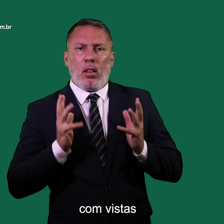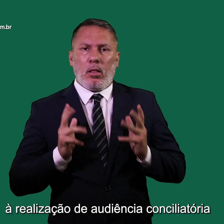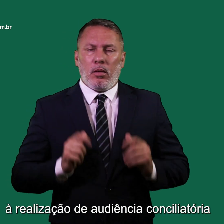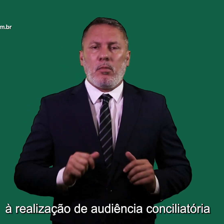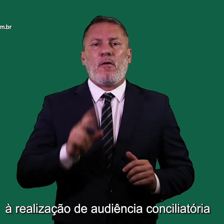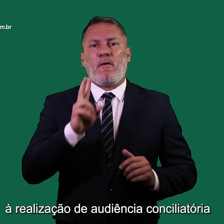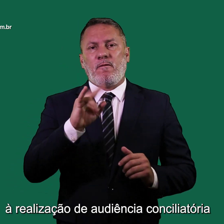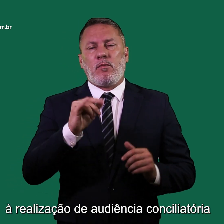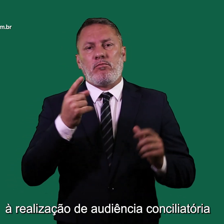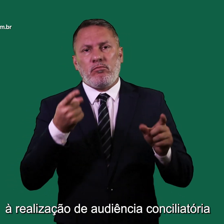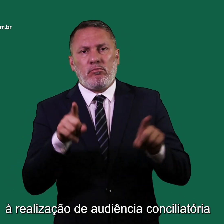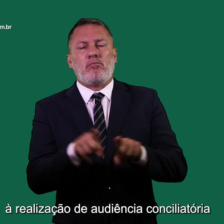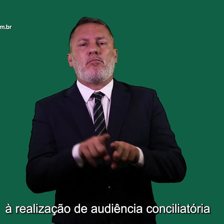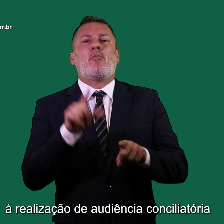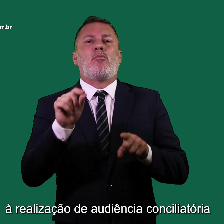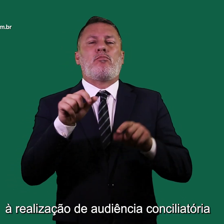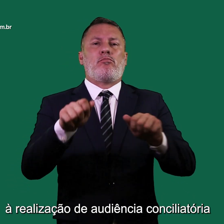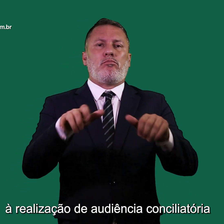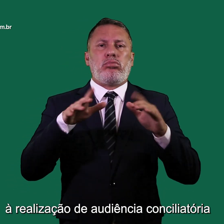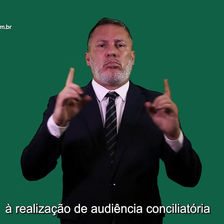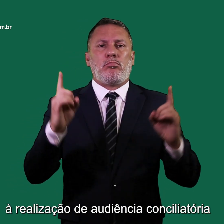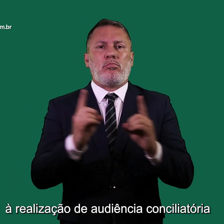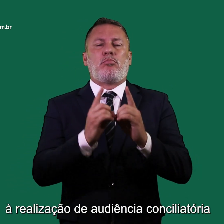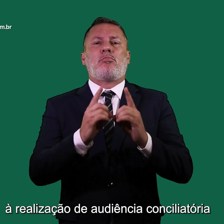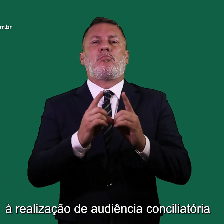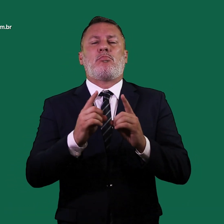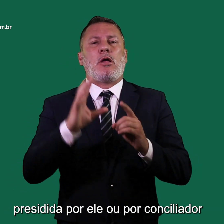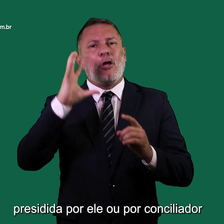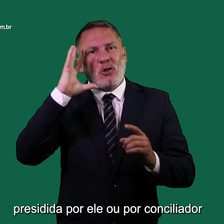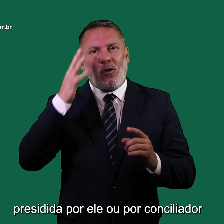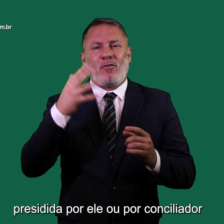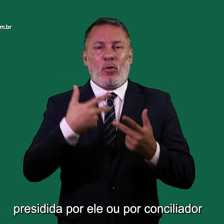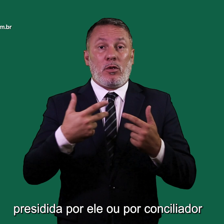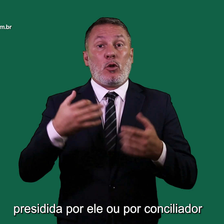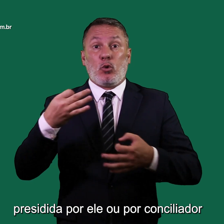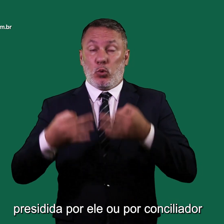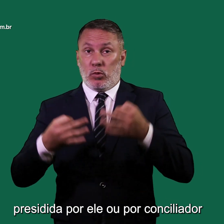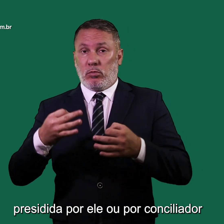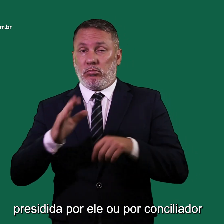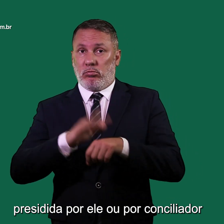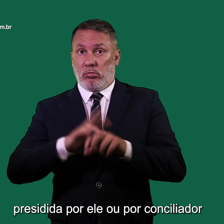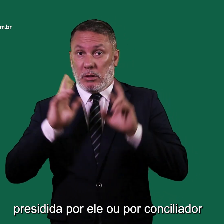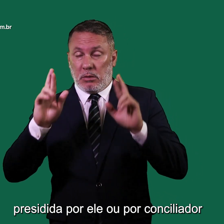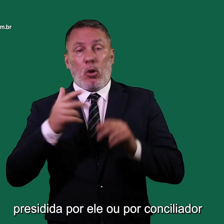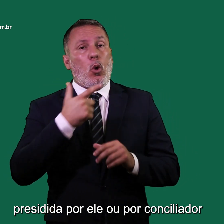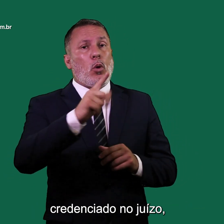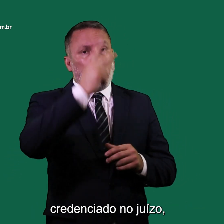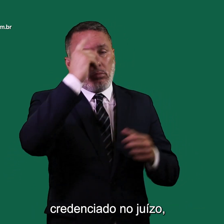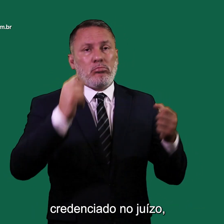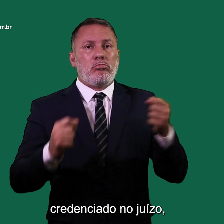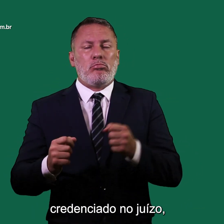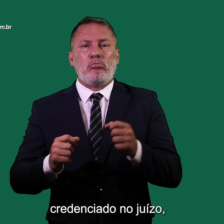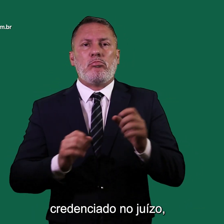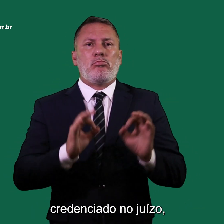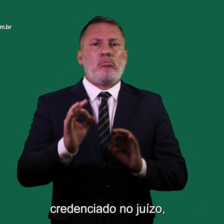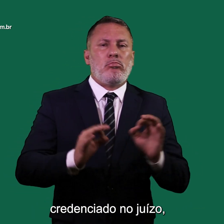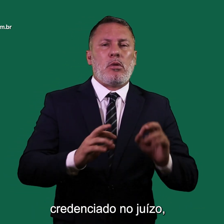à realização de audiência conciliatória, presidida por ele ou por conciliador credenciado no juízo, com